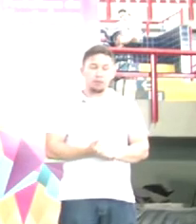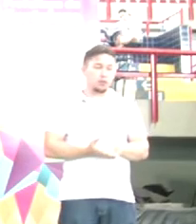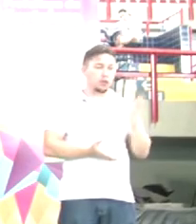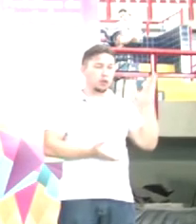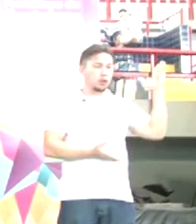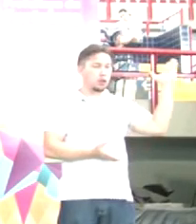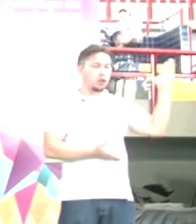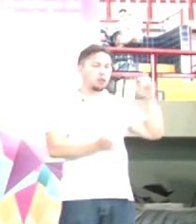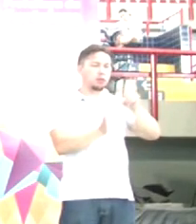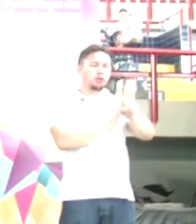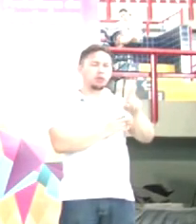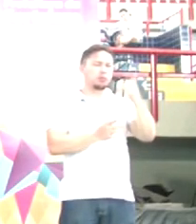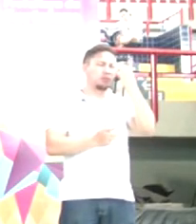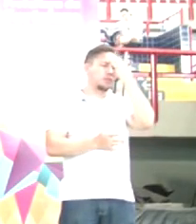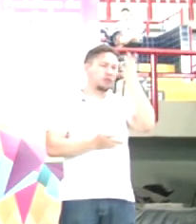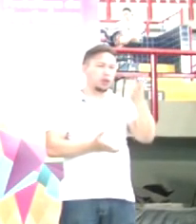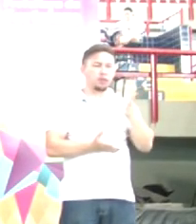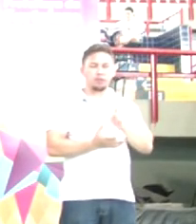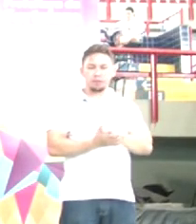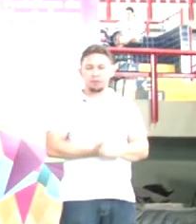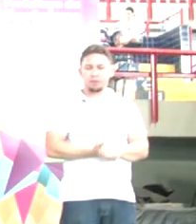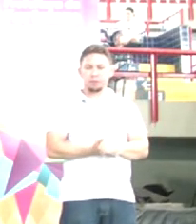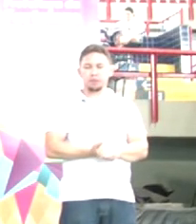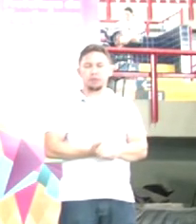Essa questão bem light, ó.